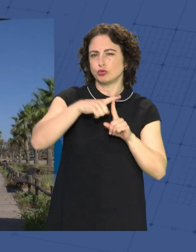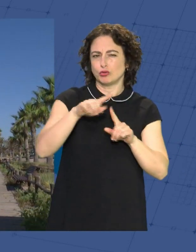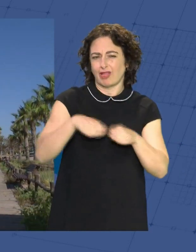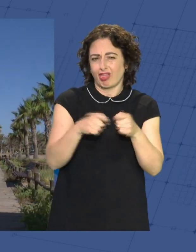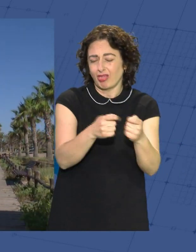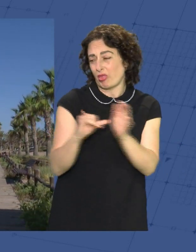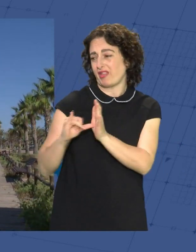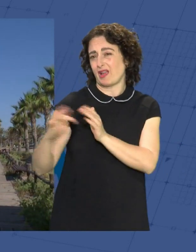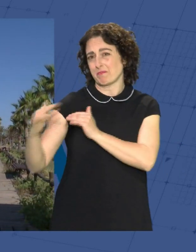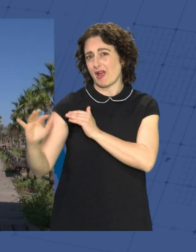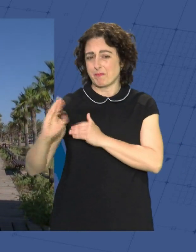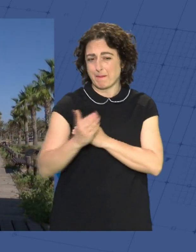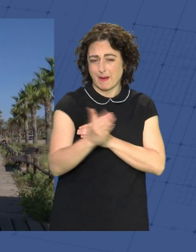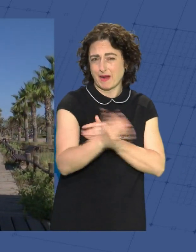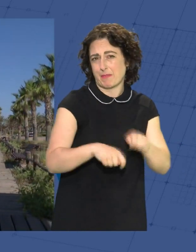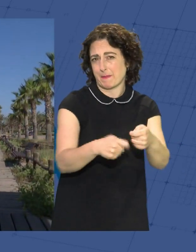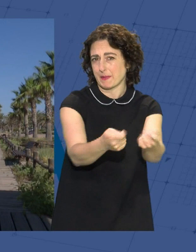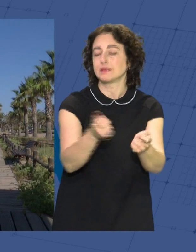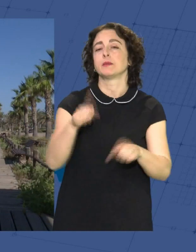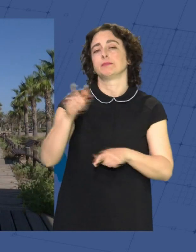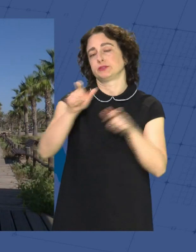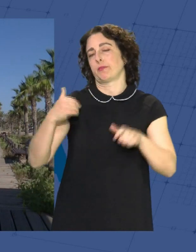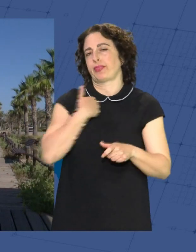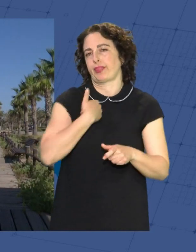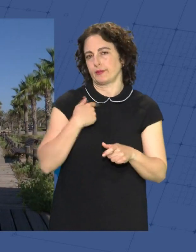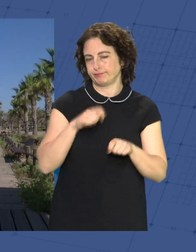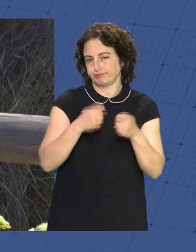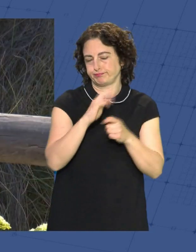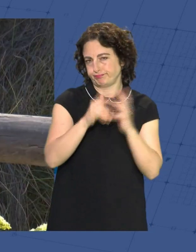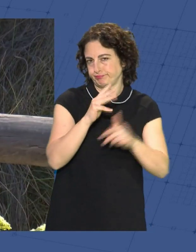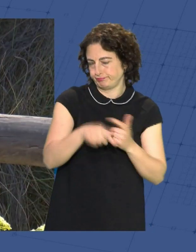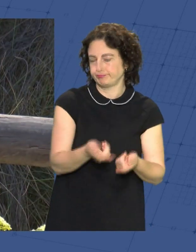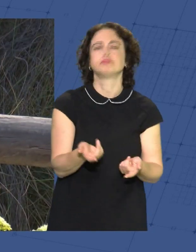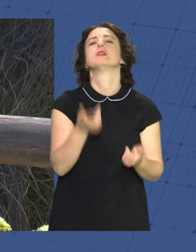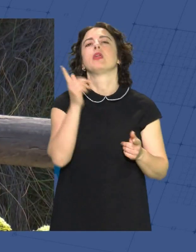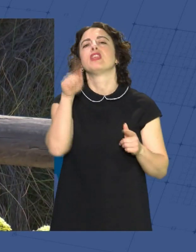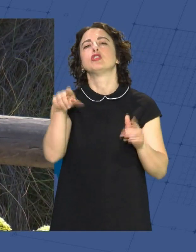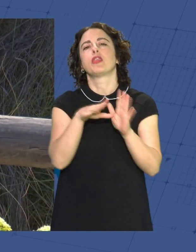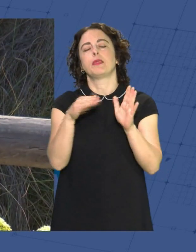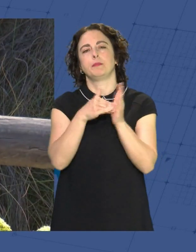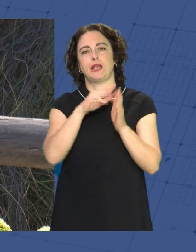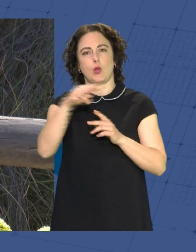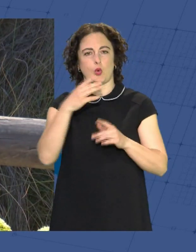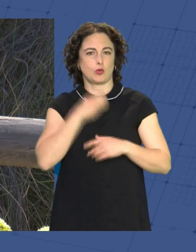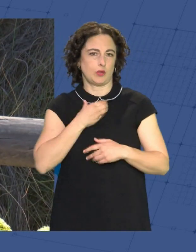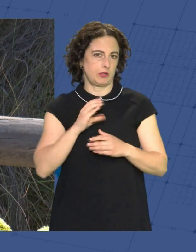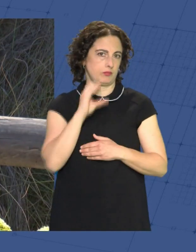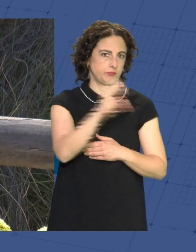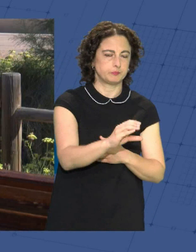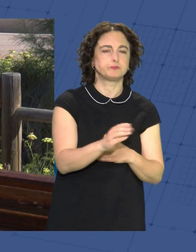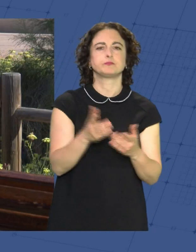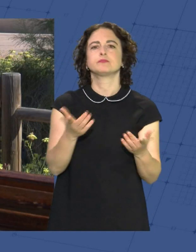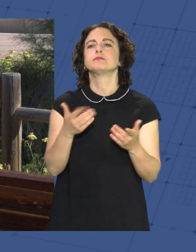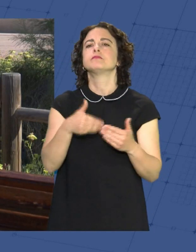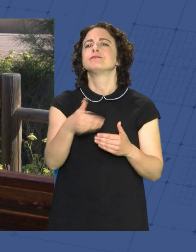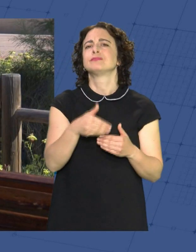la cercanía al mar y por algunos actos vandálicos y en el que el ayuntamiento invertirá 110.000 euros. El procedimiento se ha ratificado